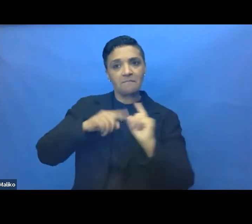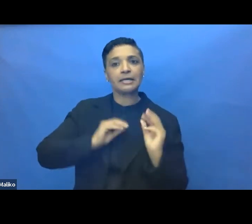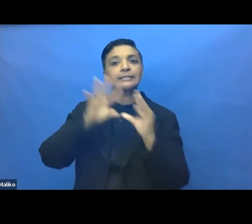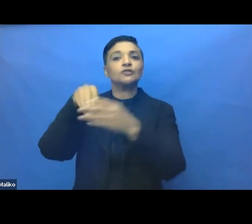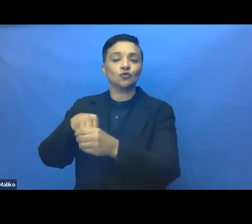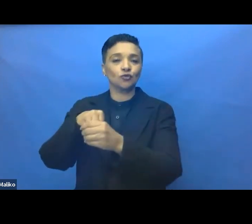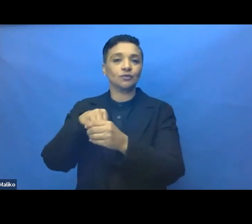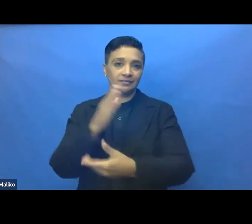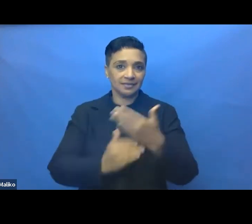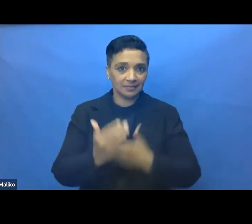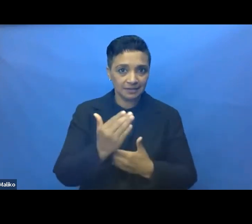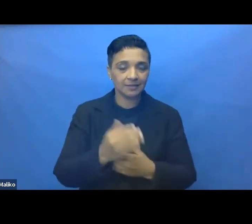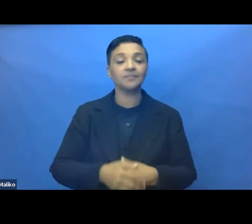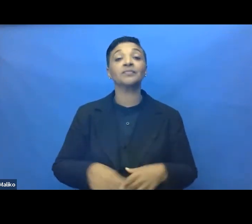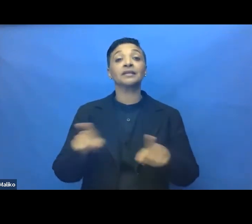le président,